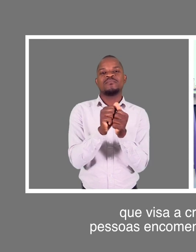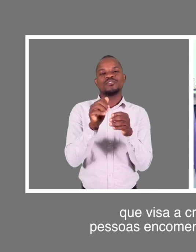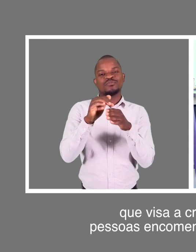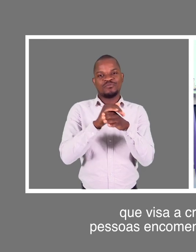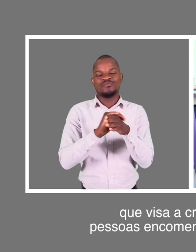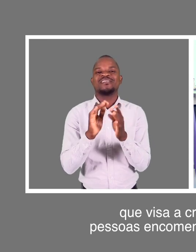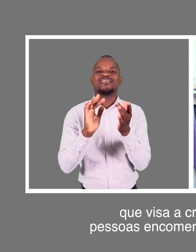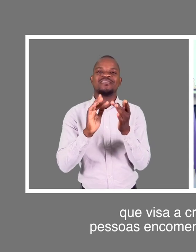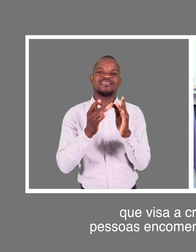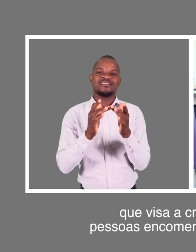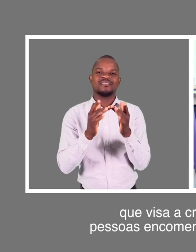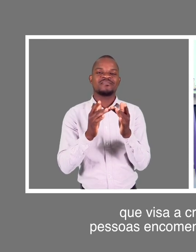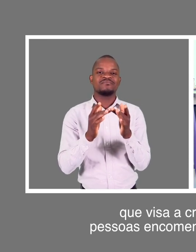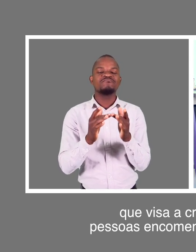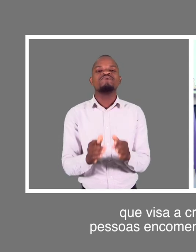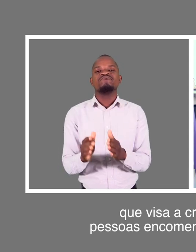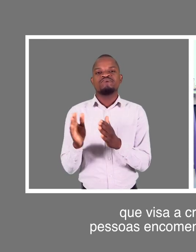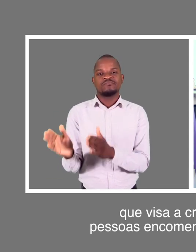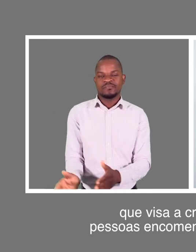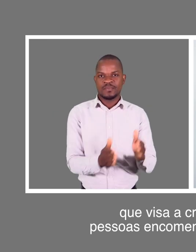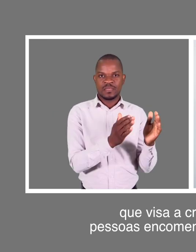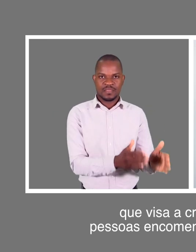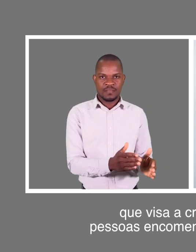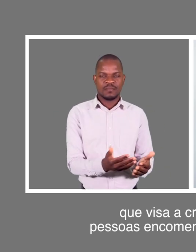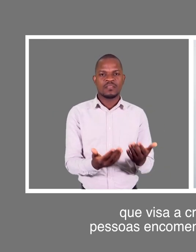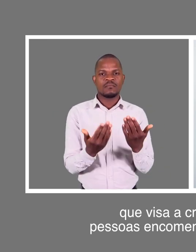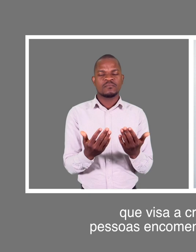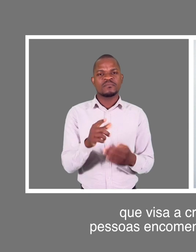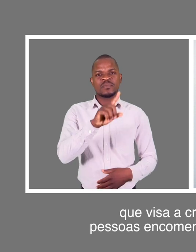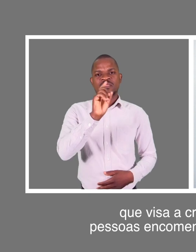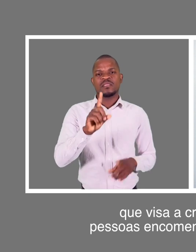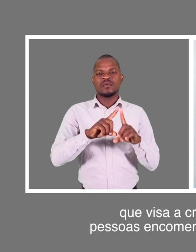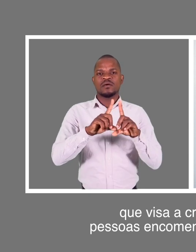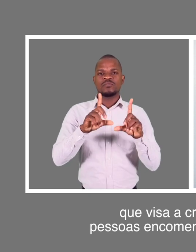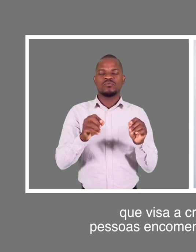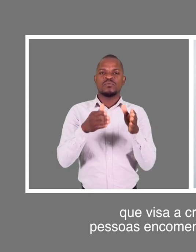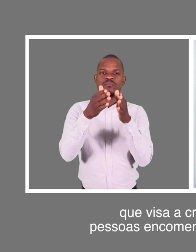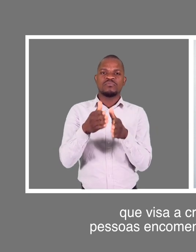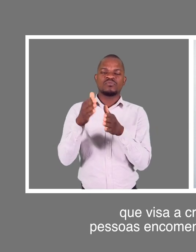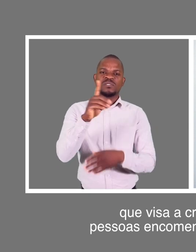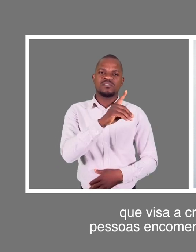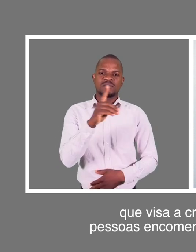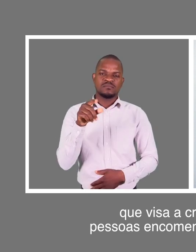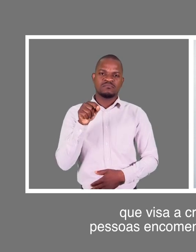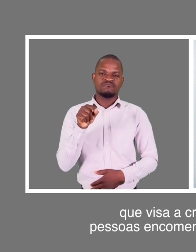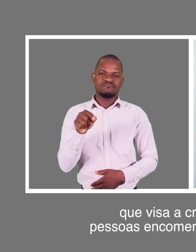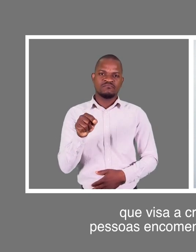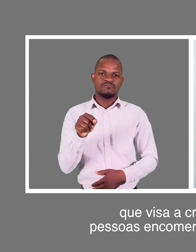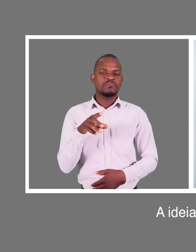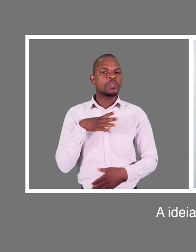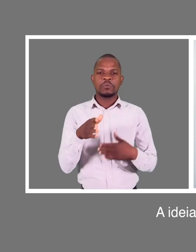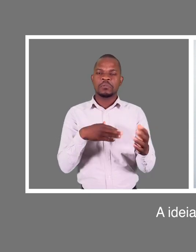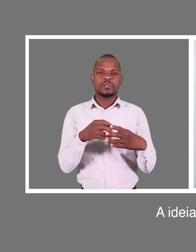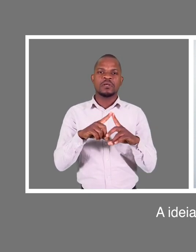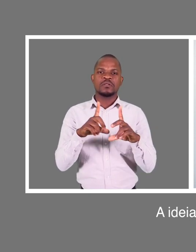mesmo criar uma oportunidade para que as pessoas encomendem ou comprem artigos online.